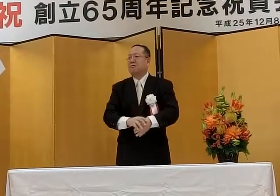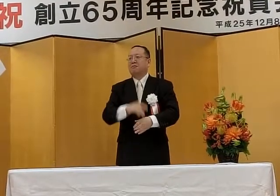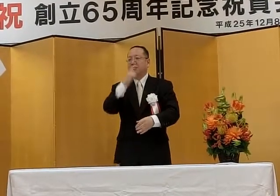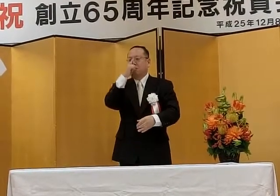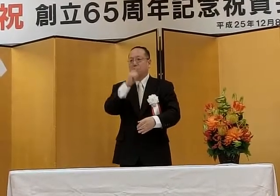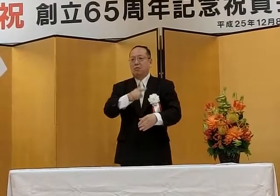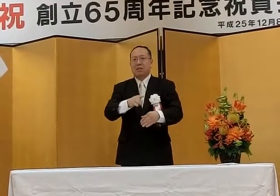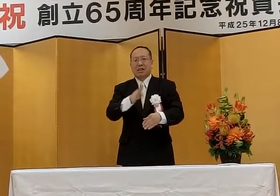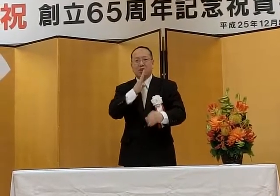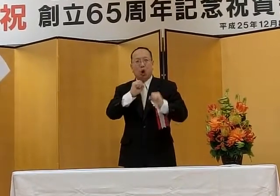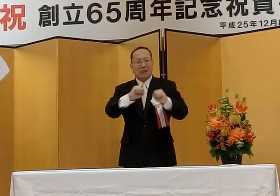最後になりましたが、